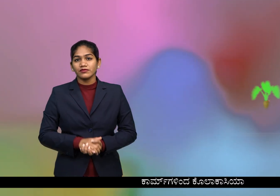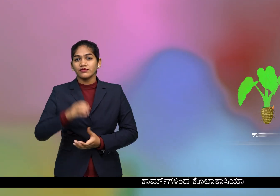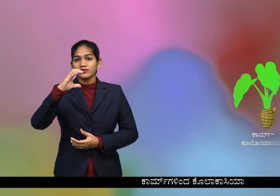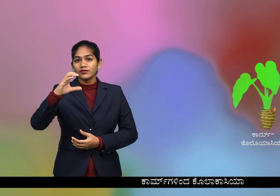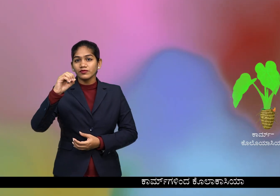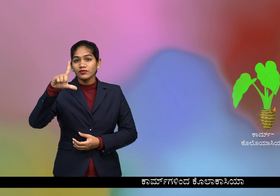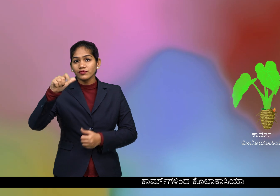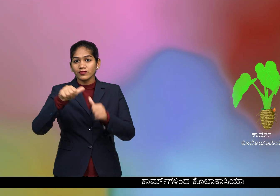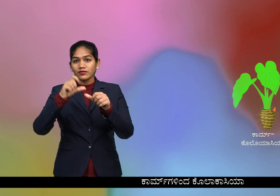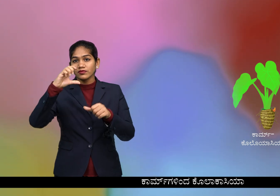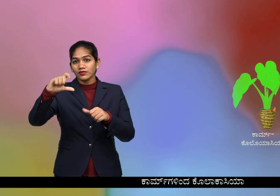ಕಾರ್ಮ್ಗಳಿಂದ ಕೋಲಾಕಾಸಿಯಾ